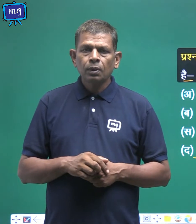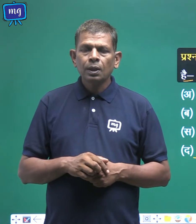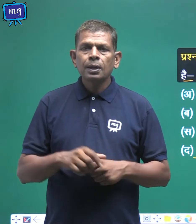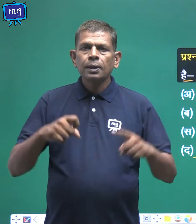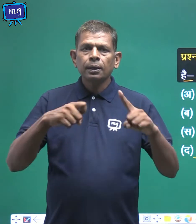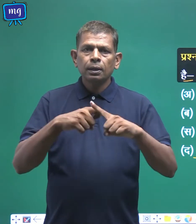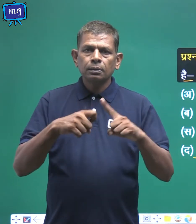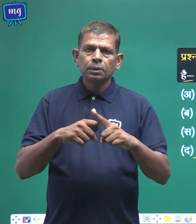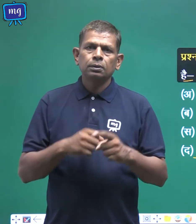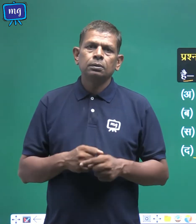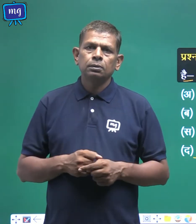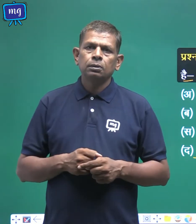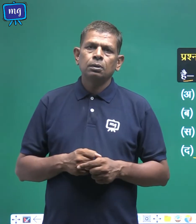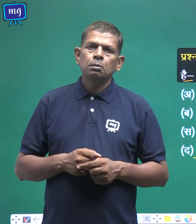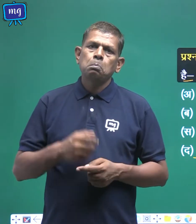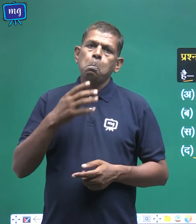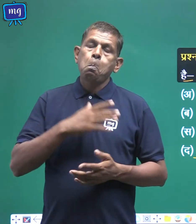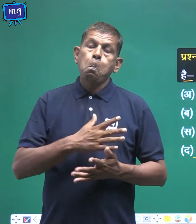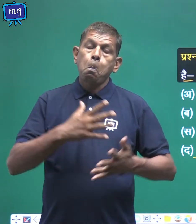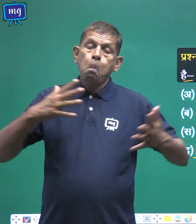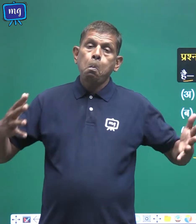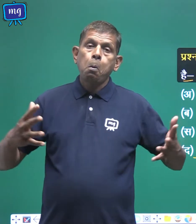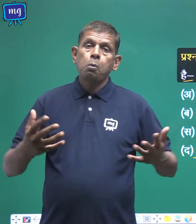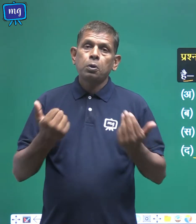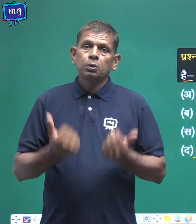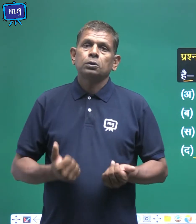कैल्शियम की बहुत आवश्यकता होती है।